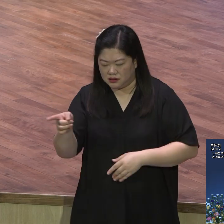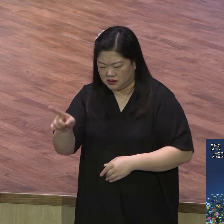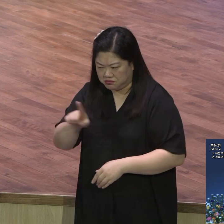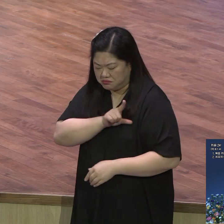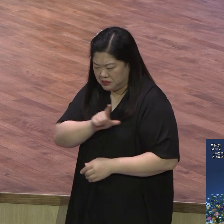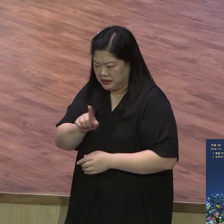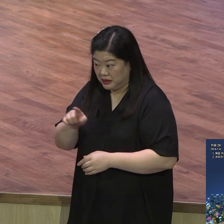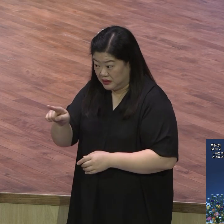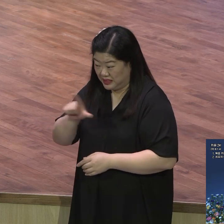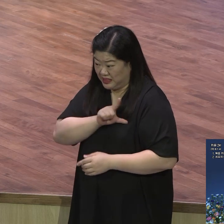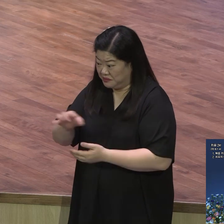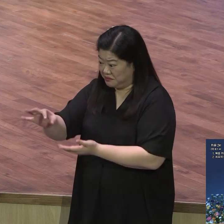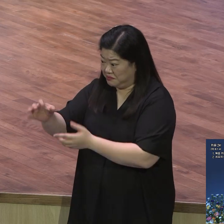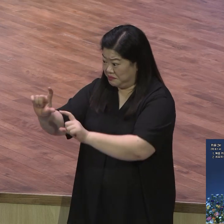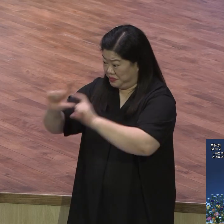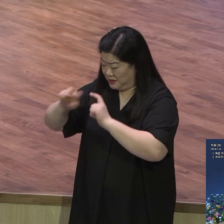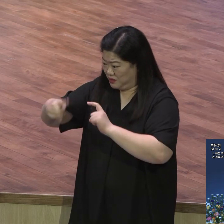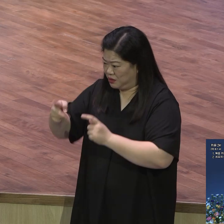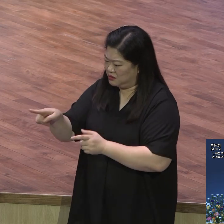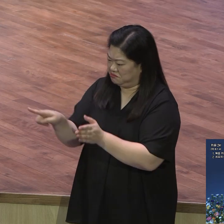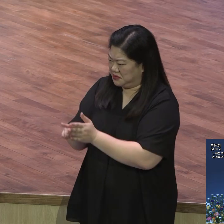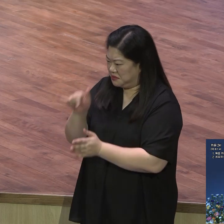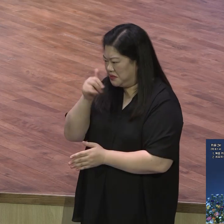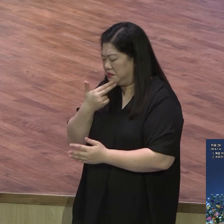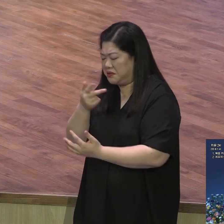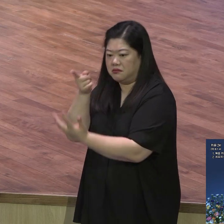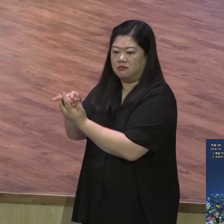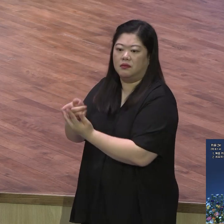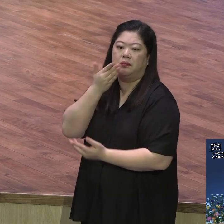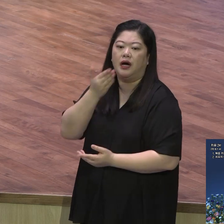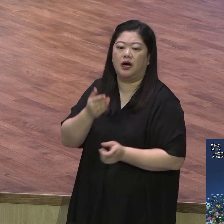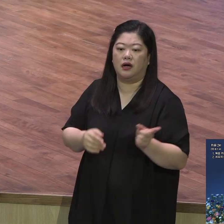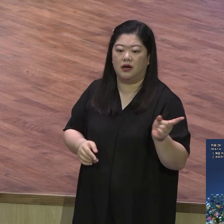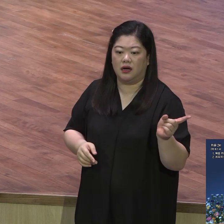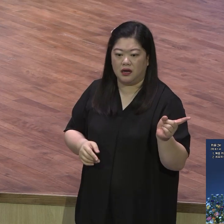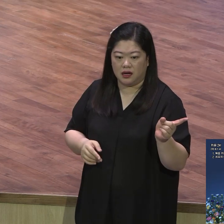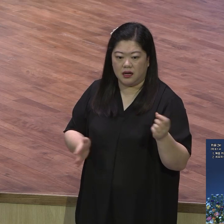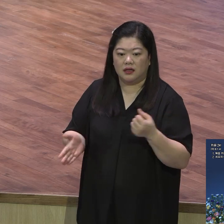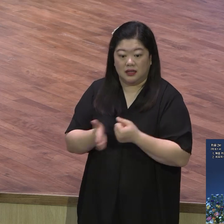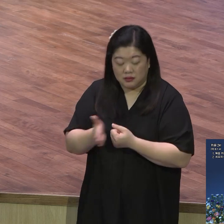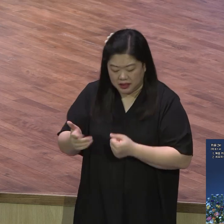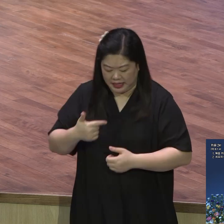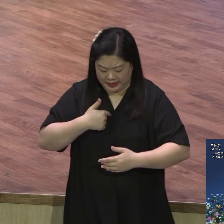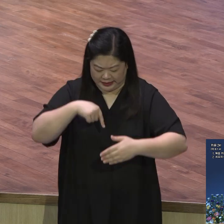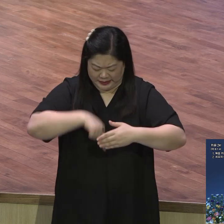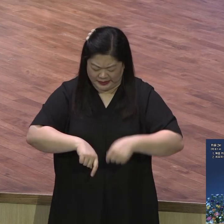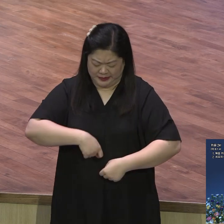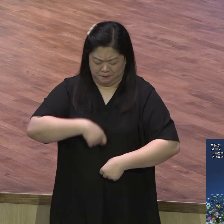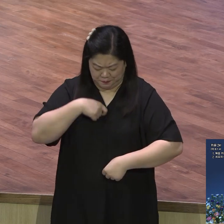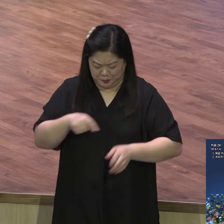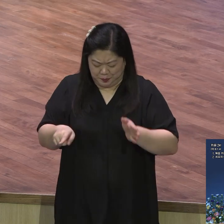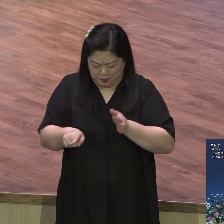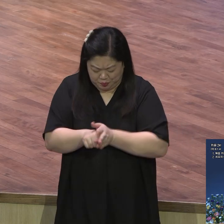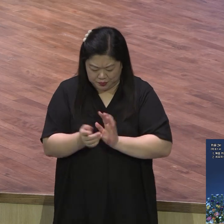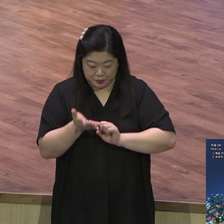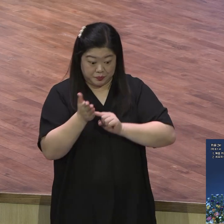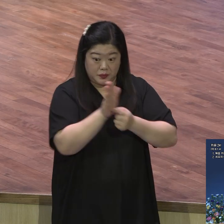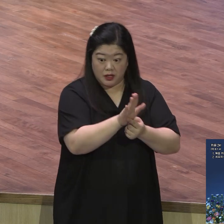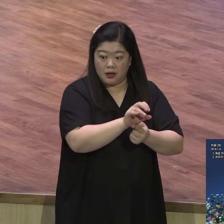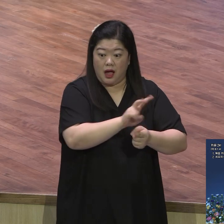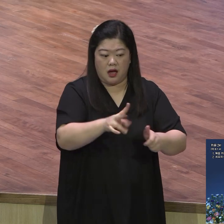믿는 자. 우리에게 주어진 이 놀라운 권세를 사실적으로 여러분 믿고 사용해 보시기 바랍니다. 그럼